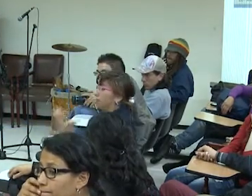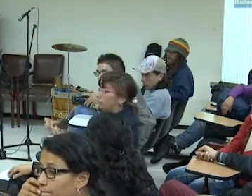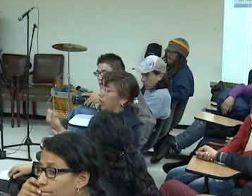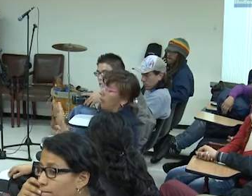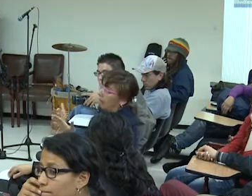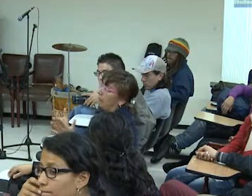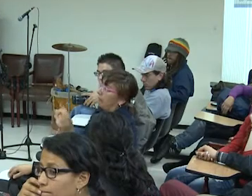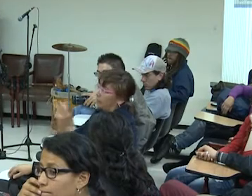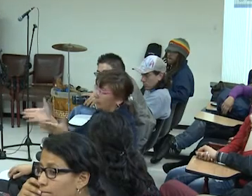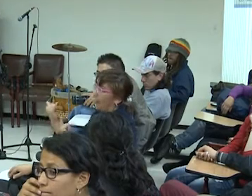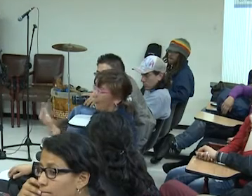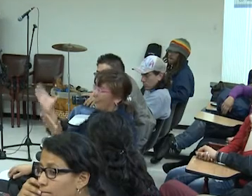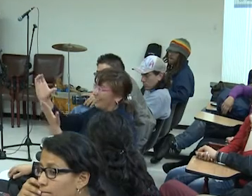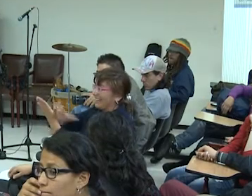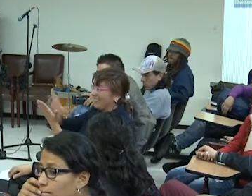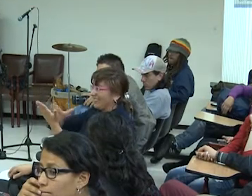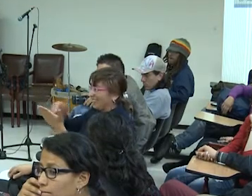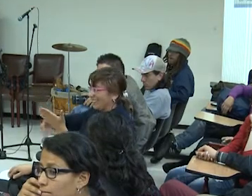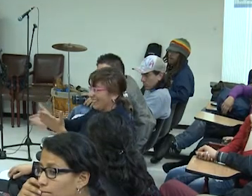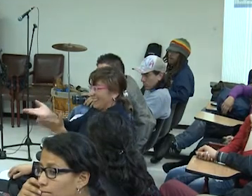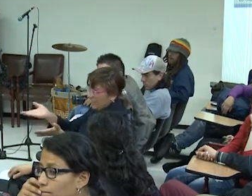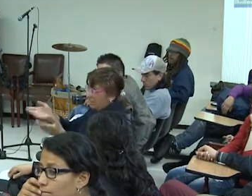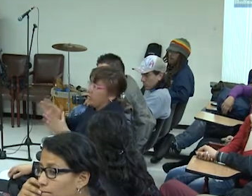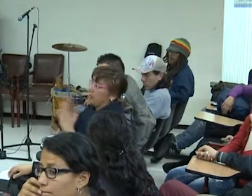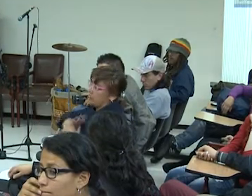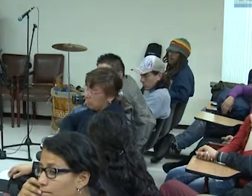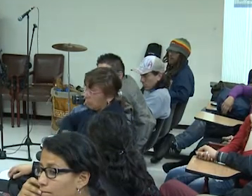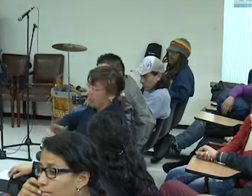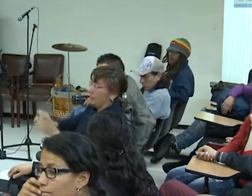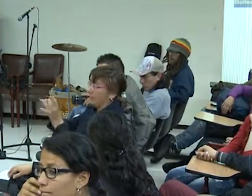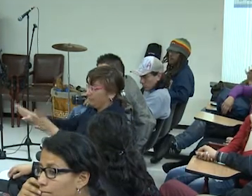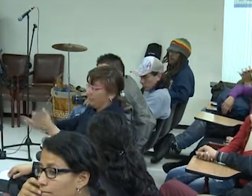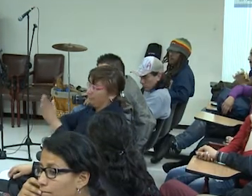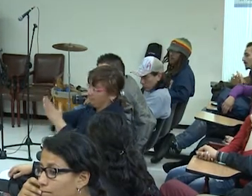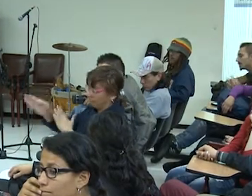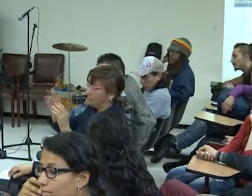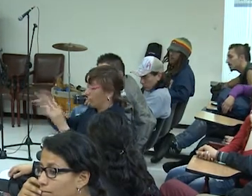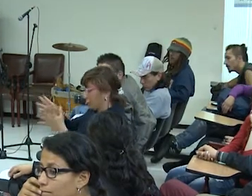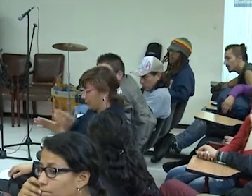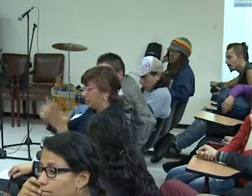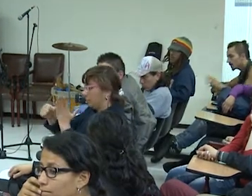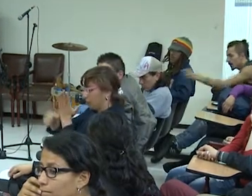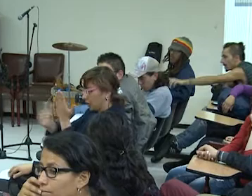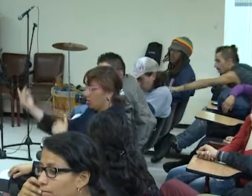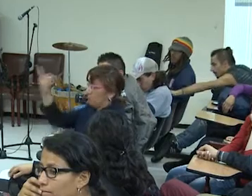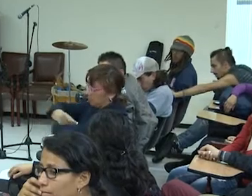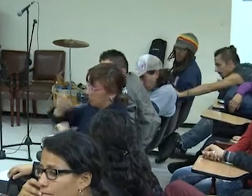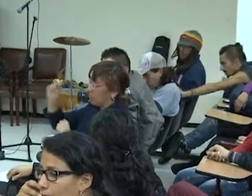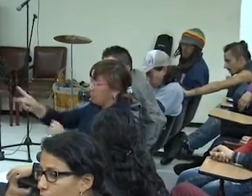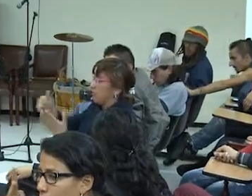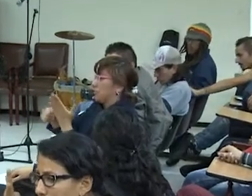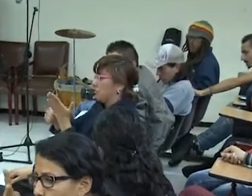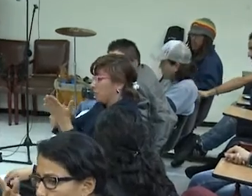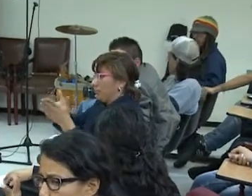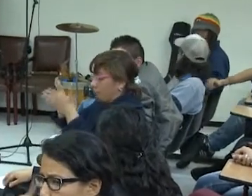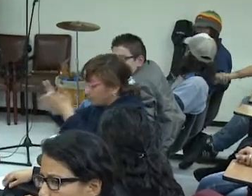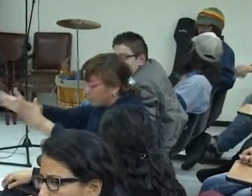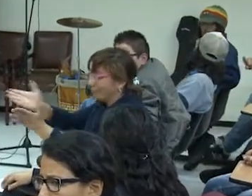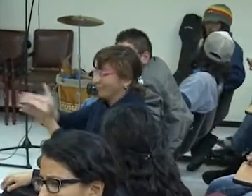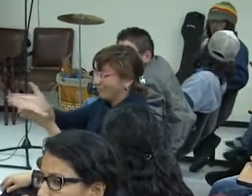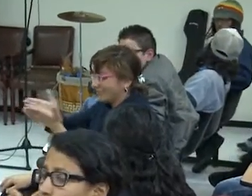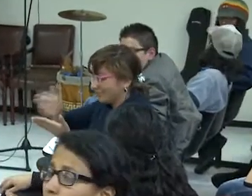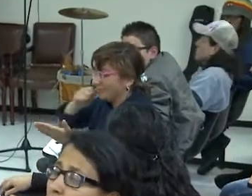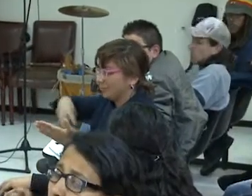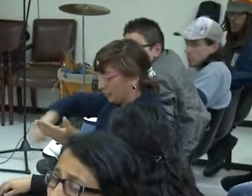Yo quiero hacer una pregunta. Pues tenemos la suerte de participar en este evento el día de hoy, que acerca del programa, de